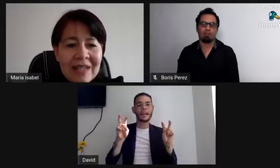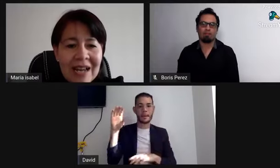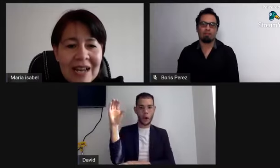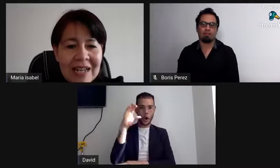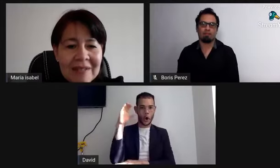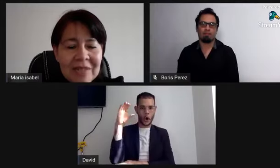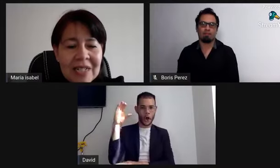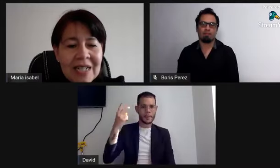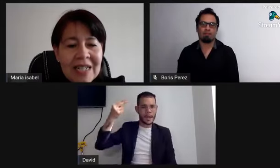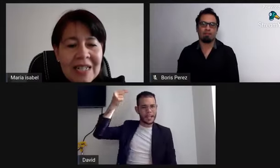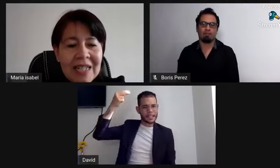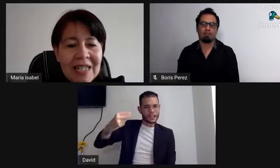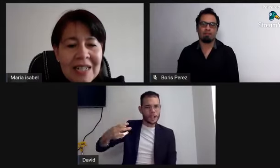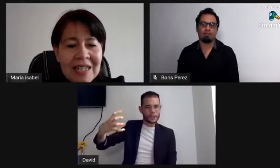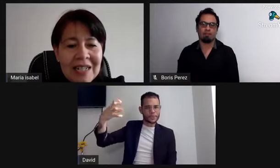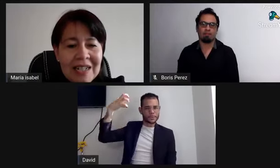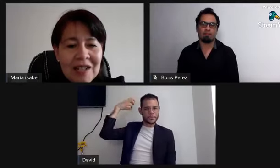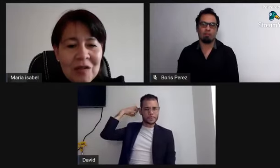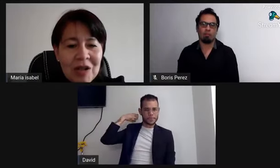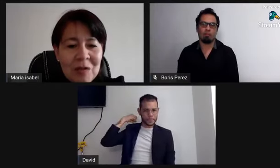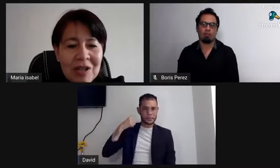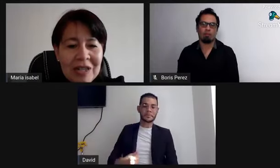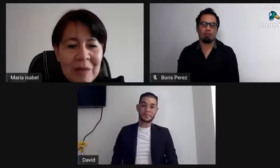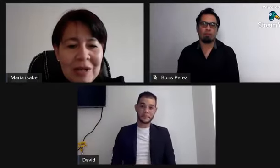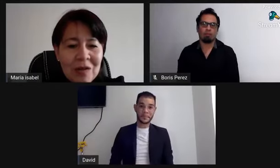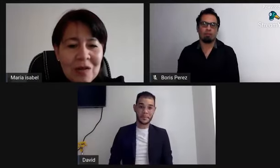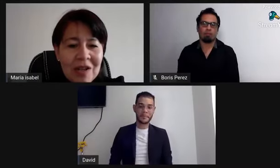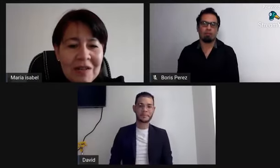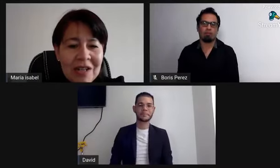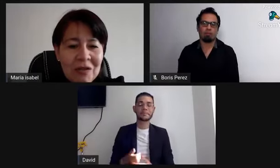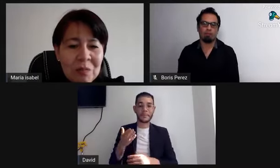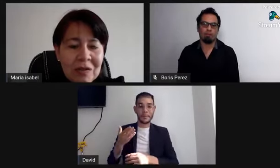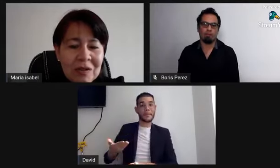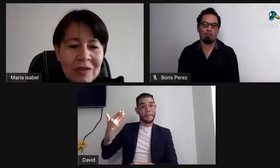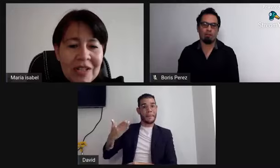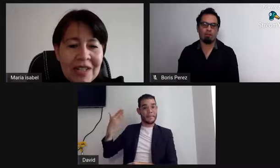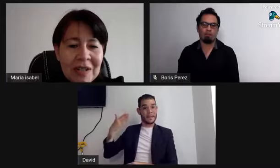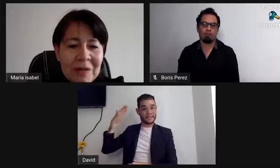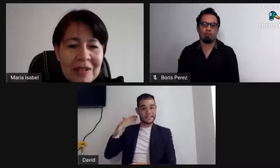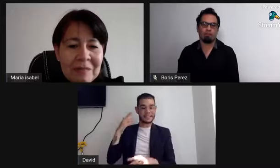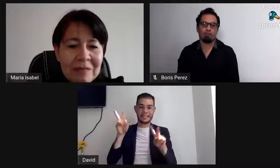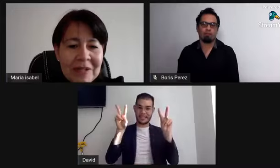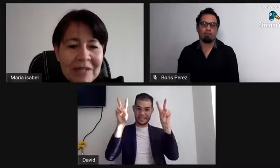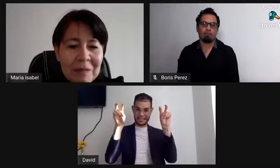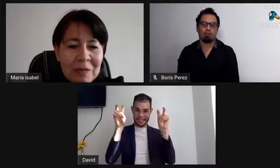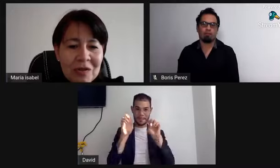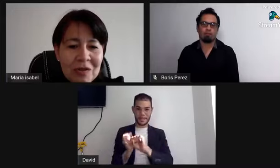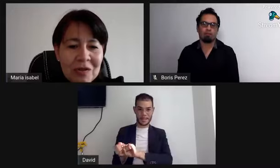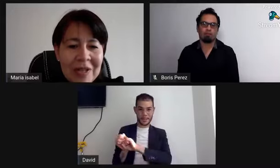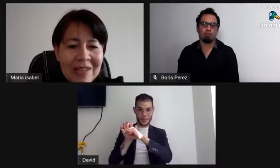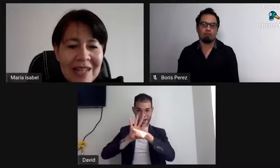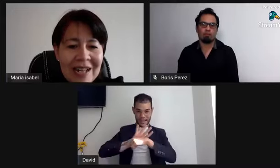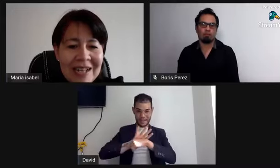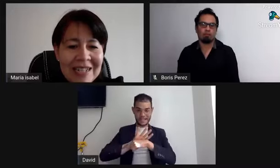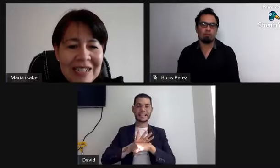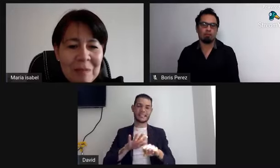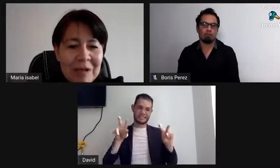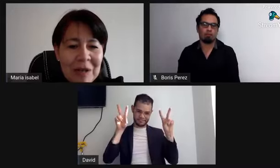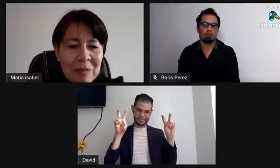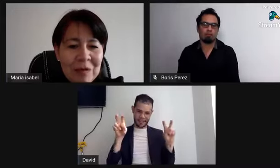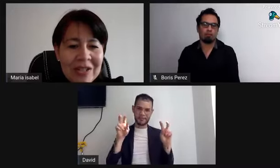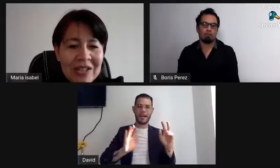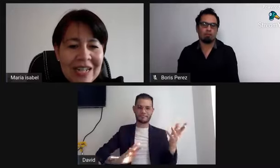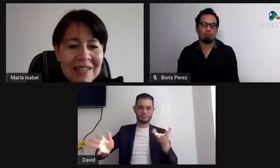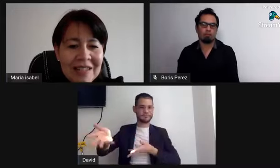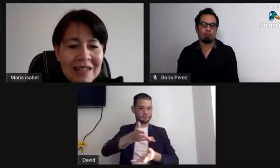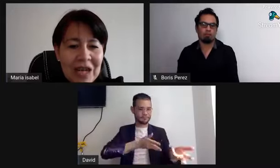vez pasada tocamos el tema del coronavirus, pero creo que ya también por salud mental y